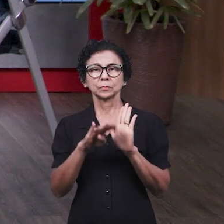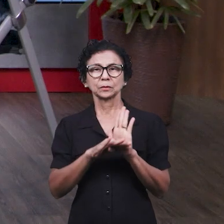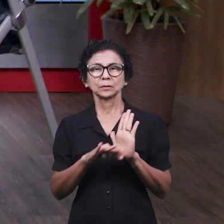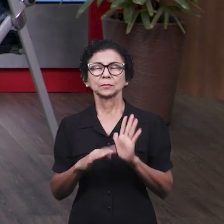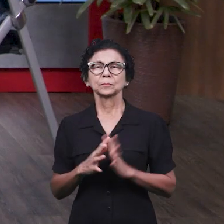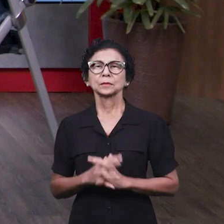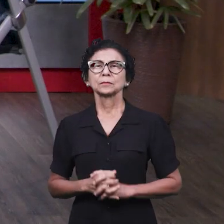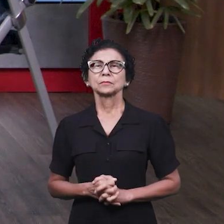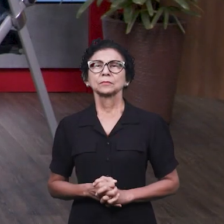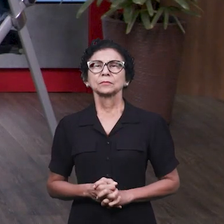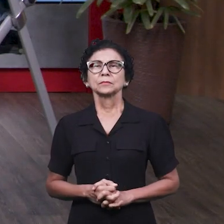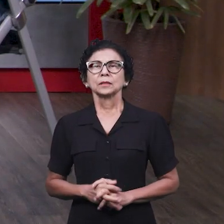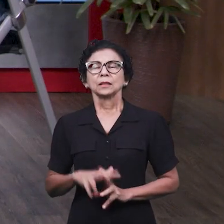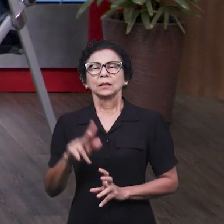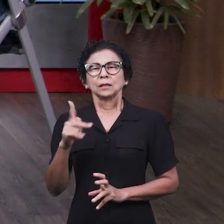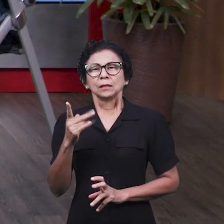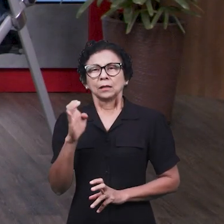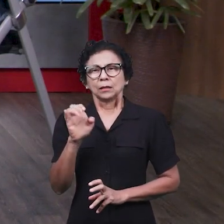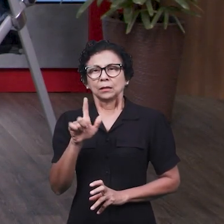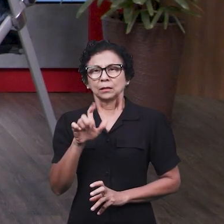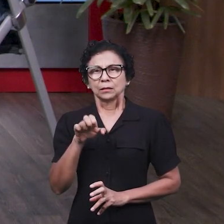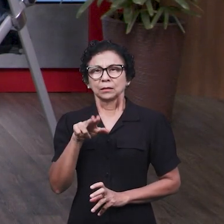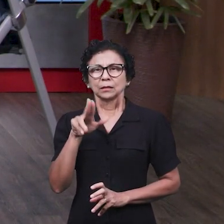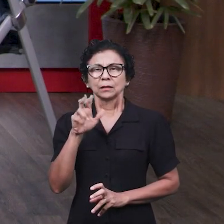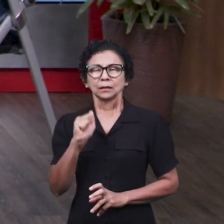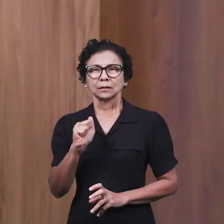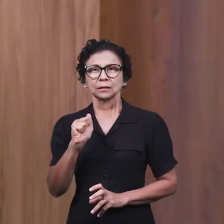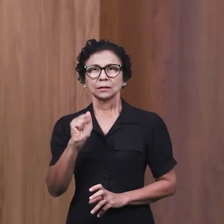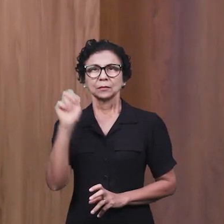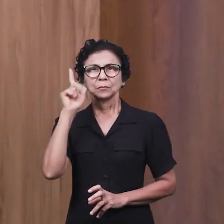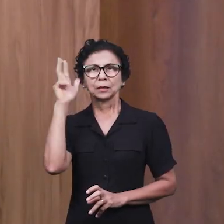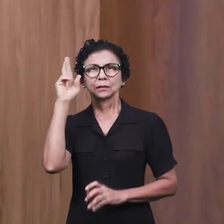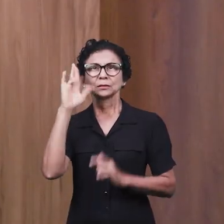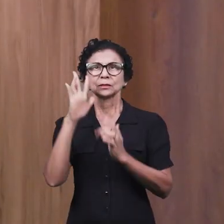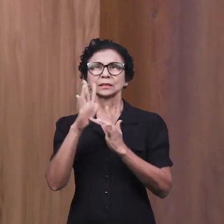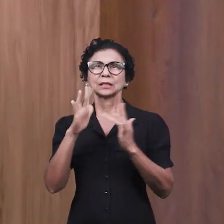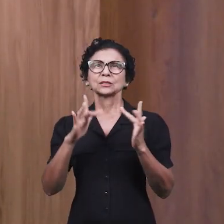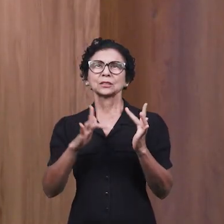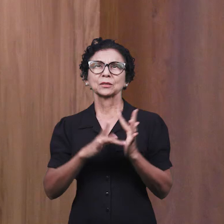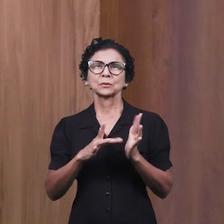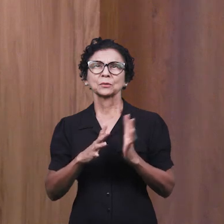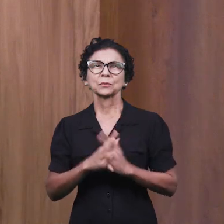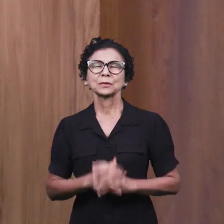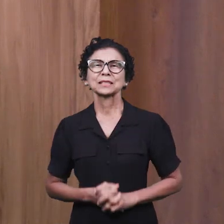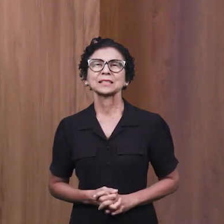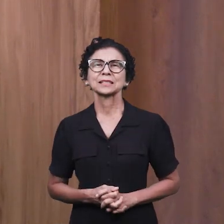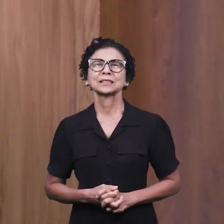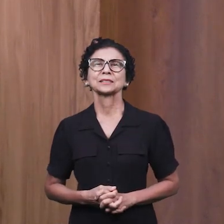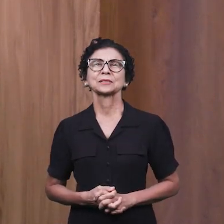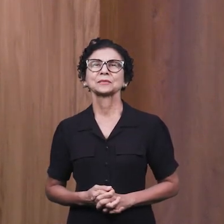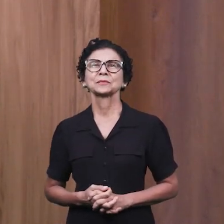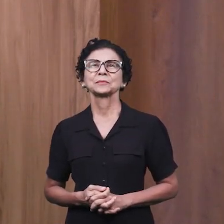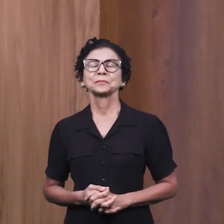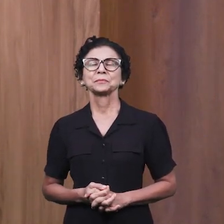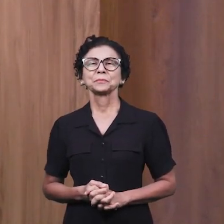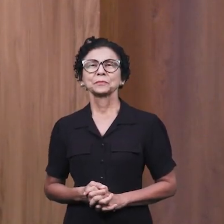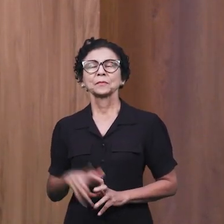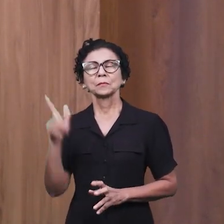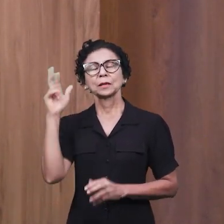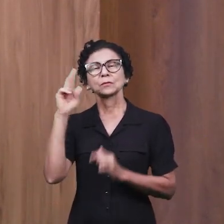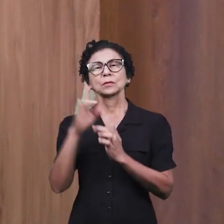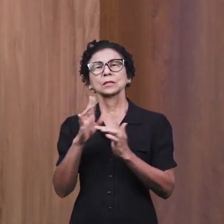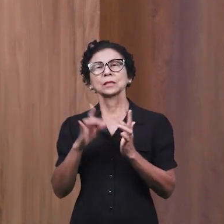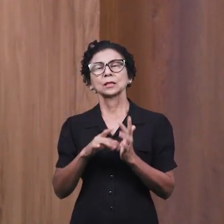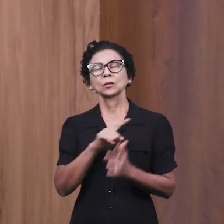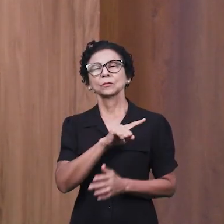dia. Helena, a paz do Senhor, Helena. A paz do Senhor Jesus, Leonice, a paz do Senhor,